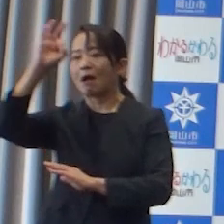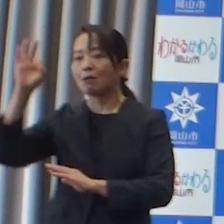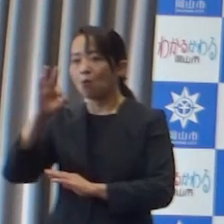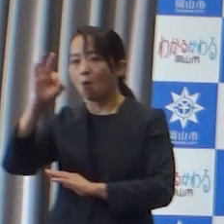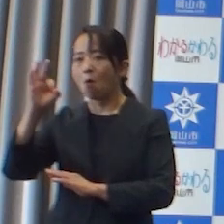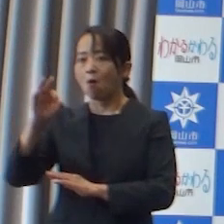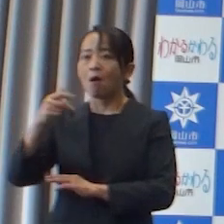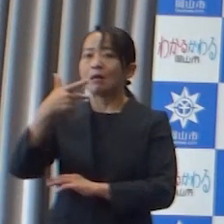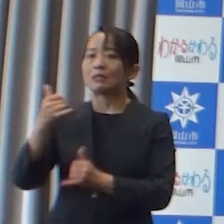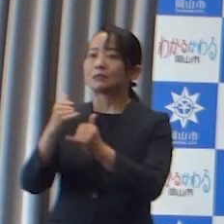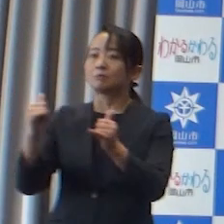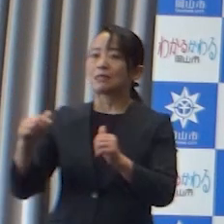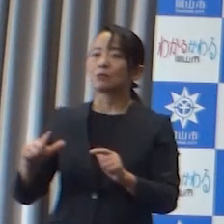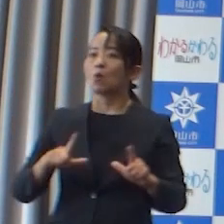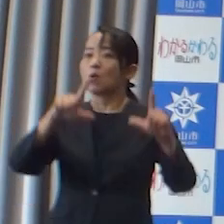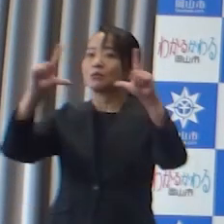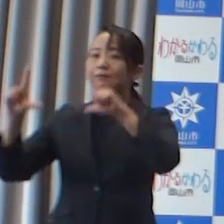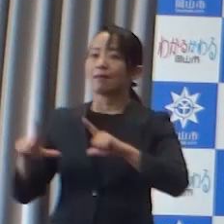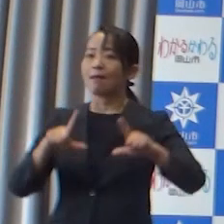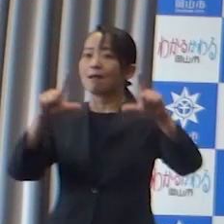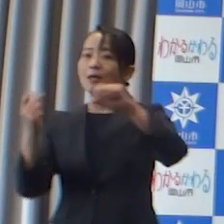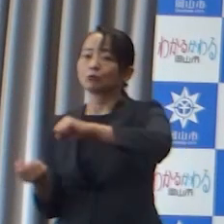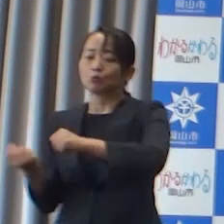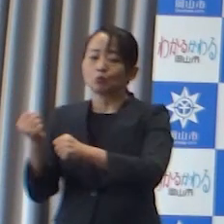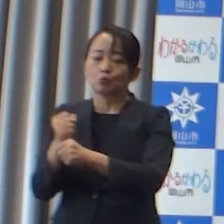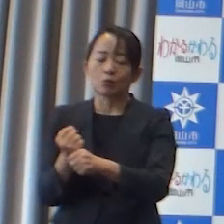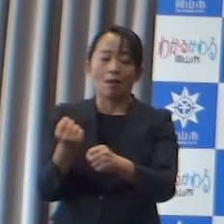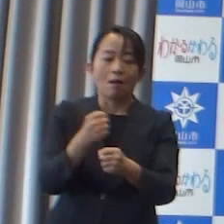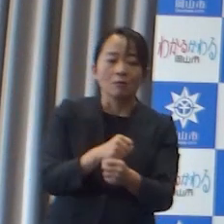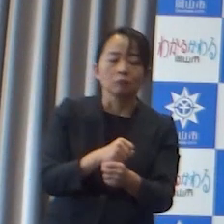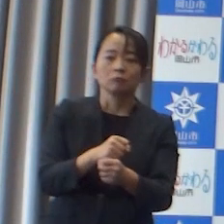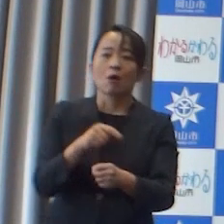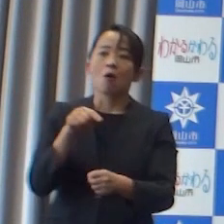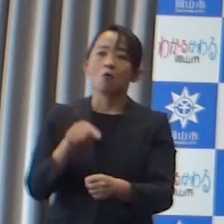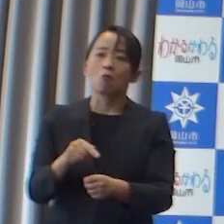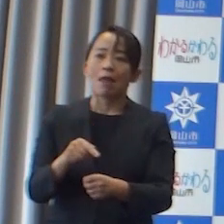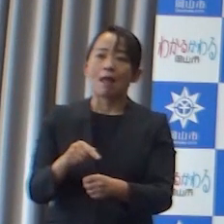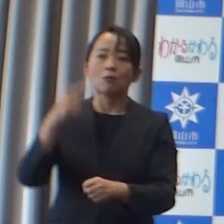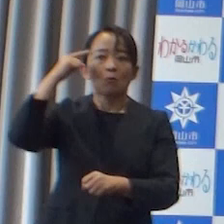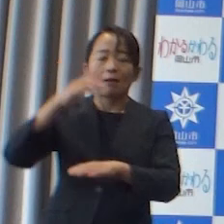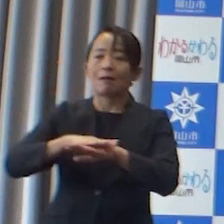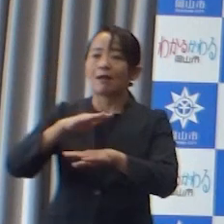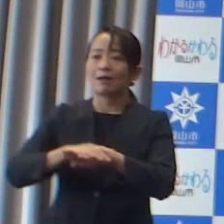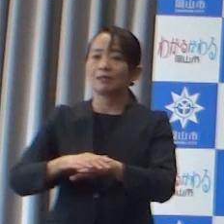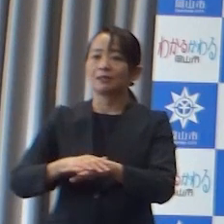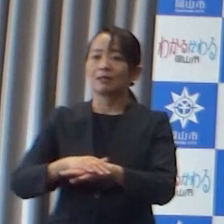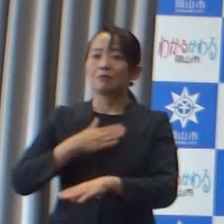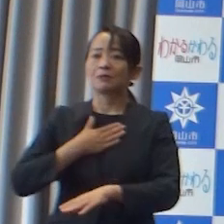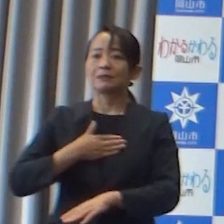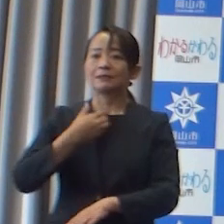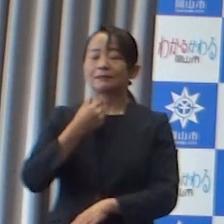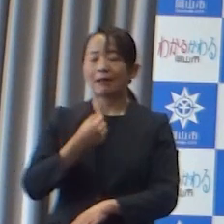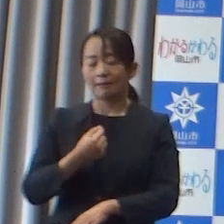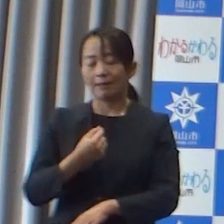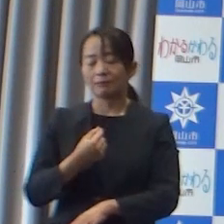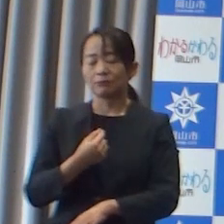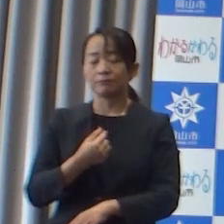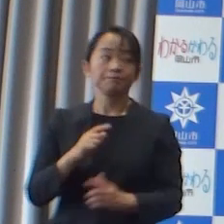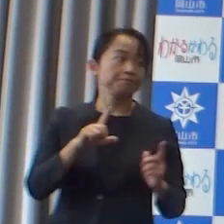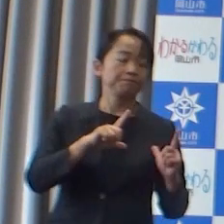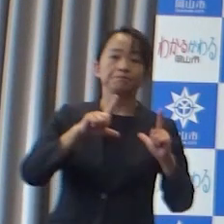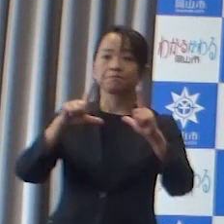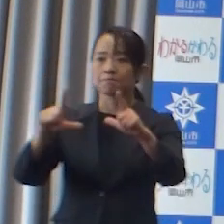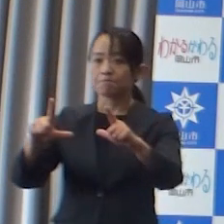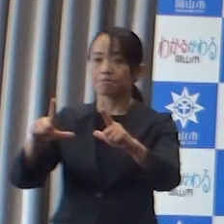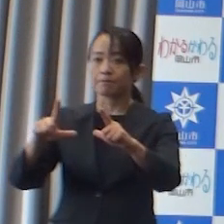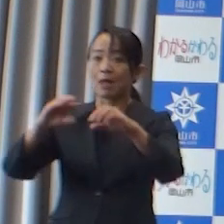民生活の復活に向けて、加速していくべきとお考えなんでしょう。その辺すみません、もう一度お願いいたします。 はい、や